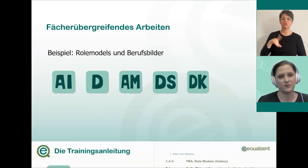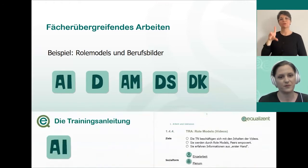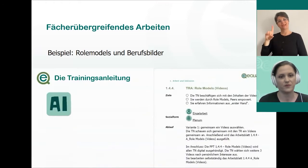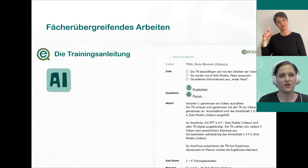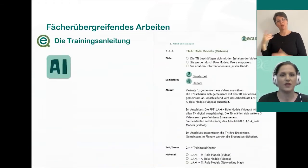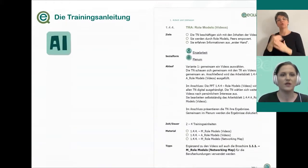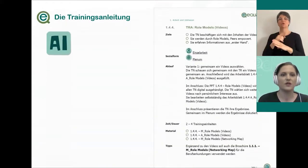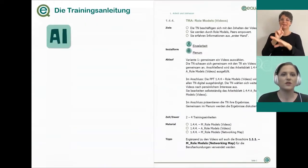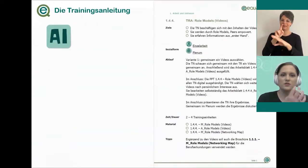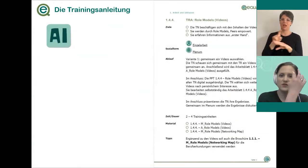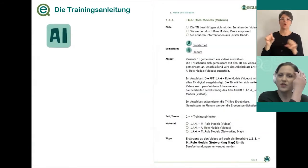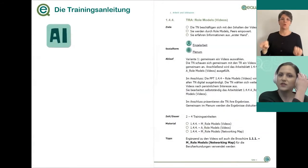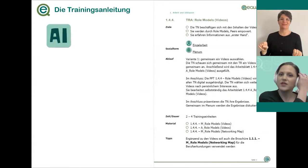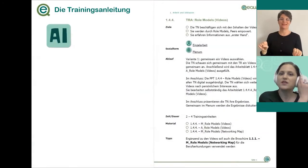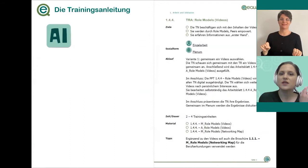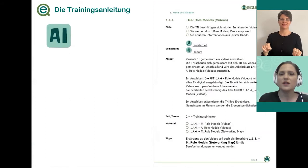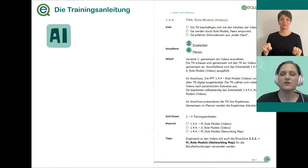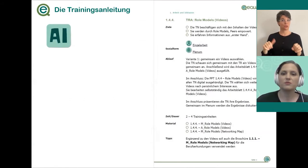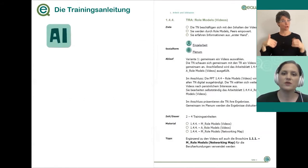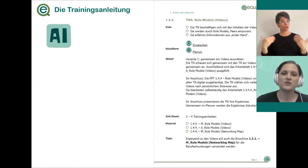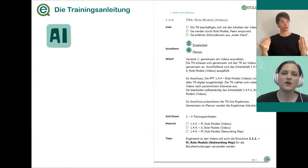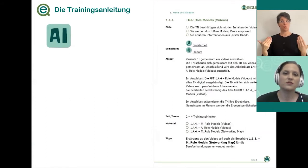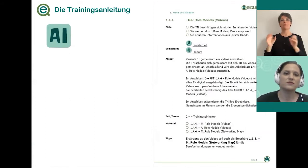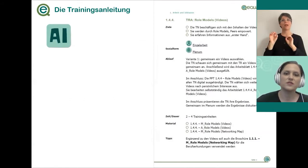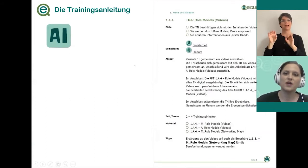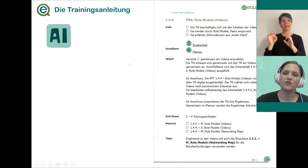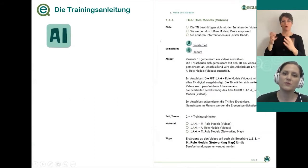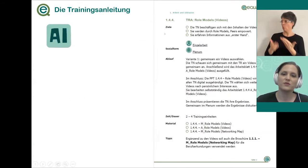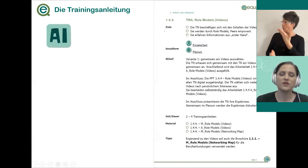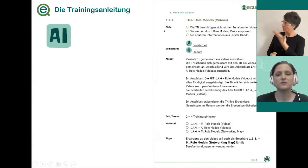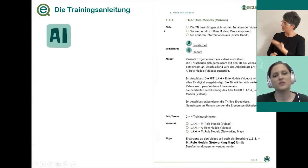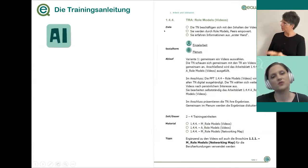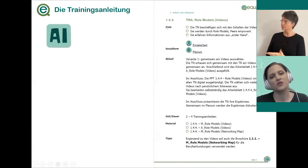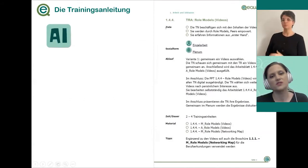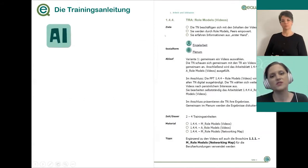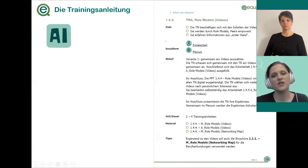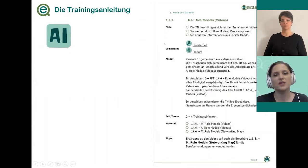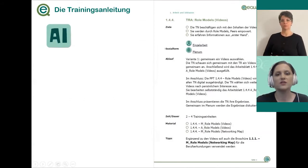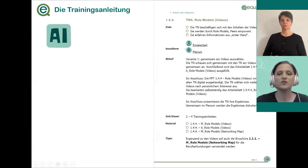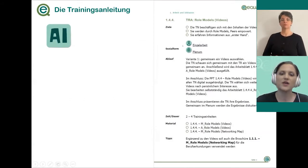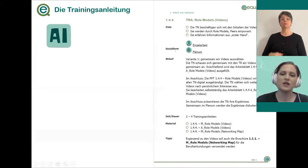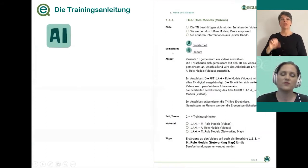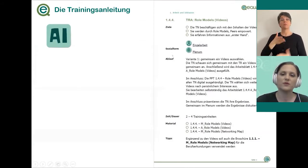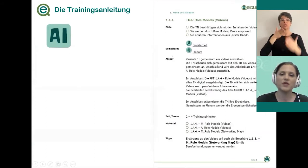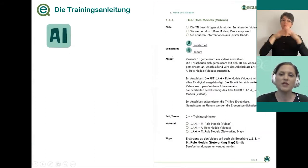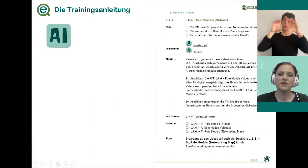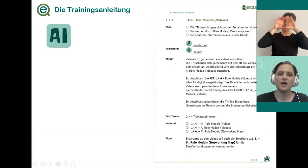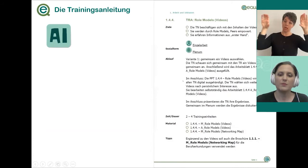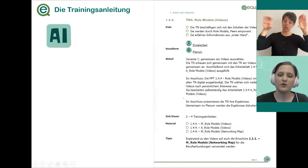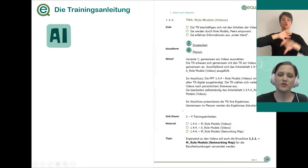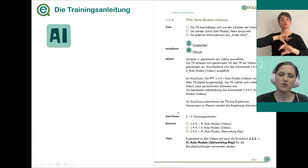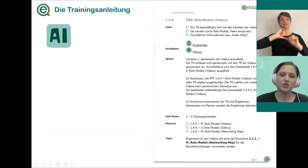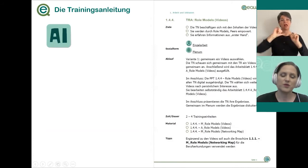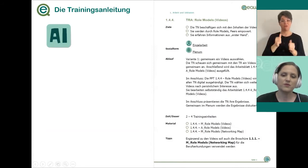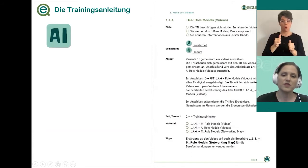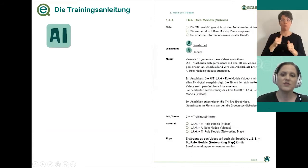spielen. So sieht eine Trainingsanleitung bei uns aus. Wie sind die aufgebaut? Ganz um sie zuerst die Ziele, die Sozialform, der